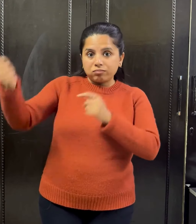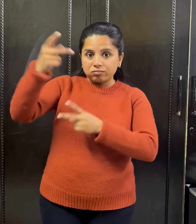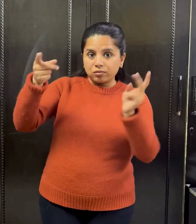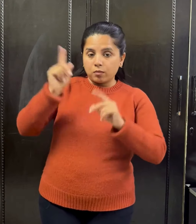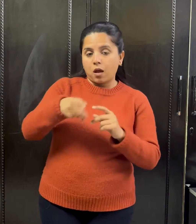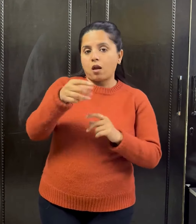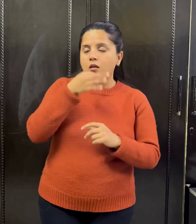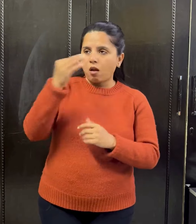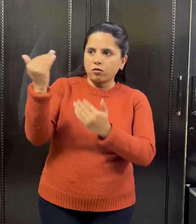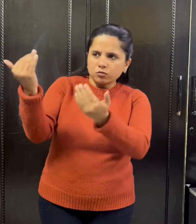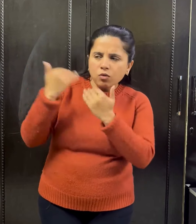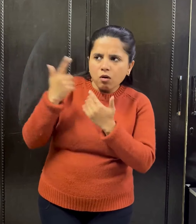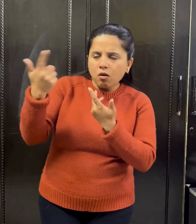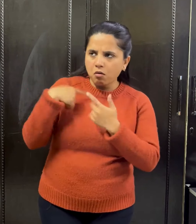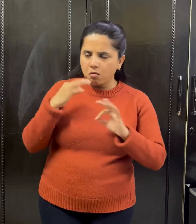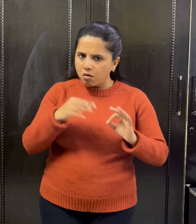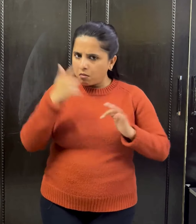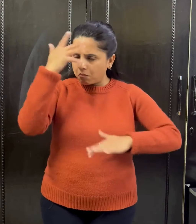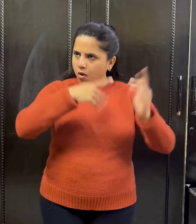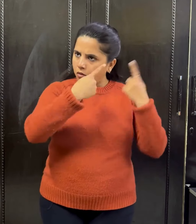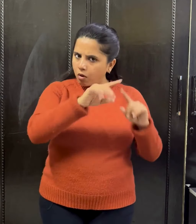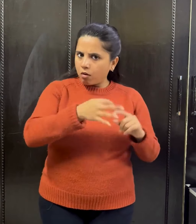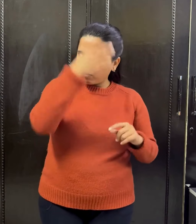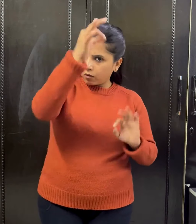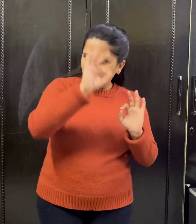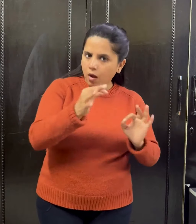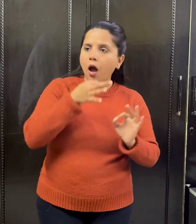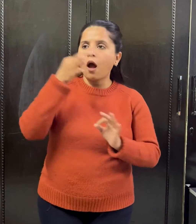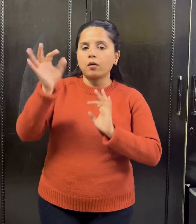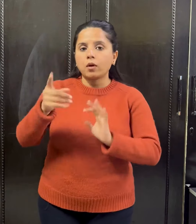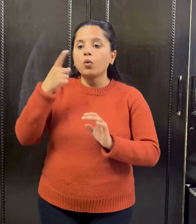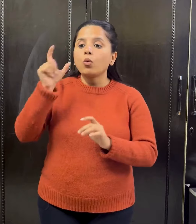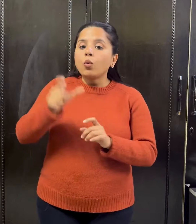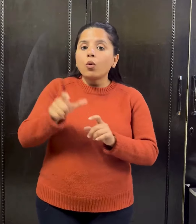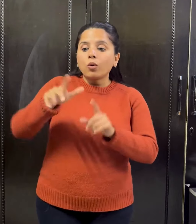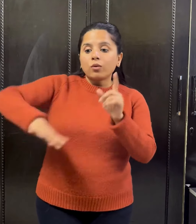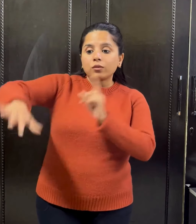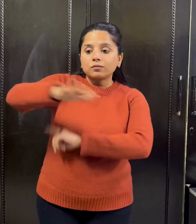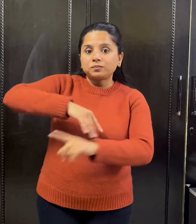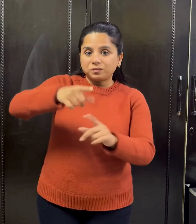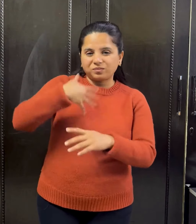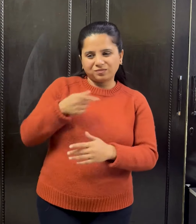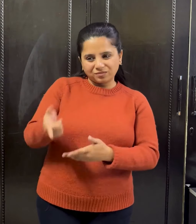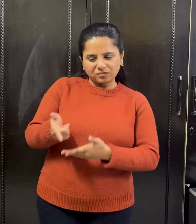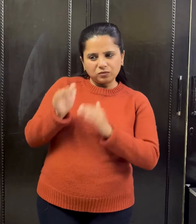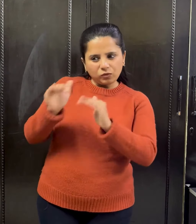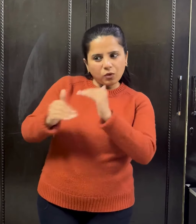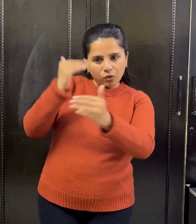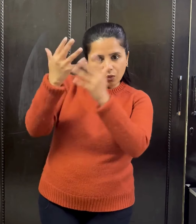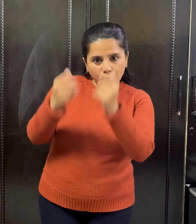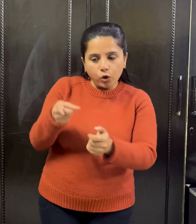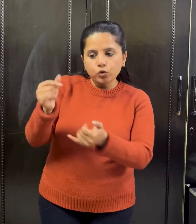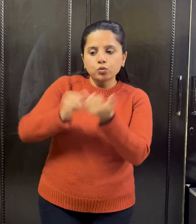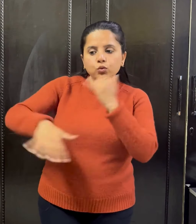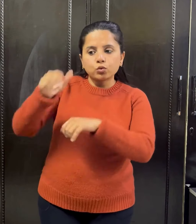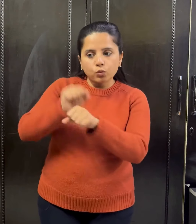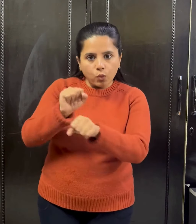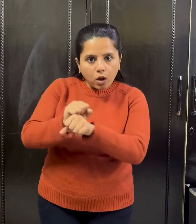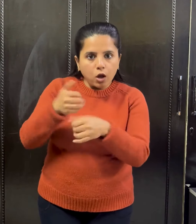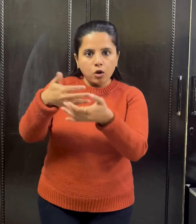होगी या उस एरिया में एक्टिव किसी कम्युनिटी मेंबर, सोशल वर्कर या एक्टिविस्ट से